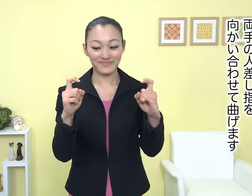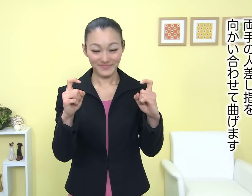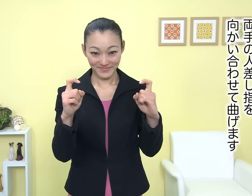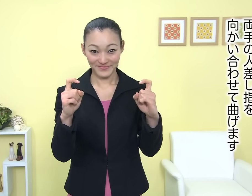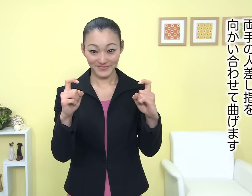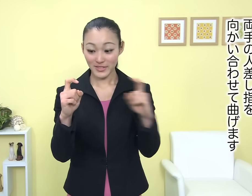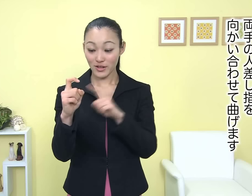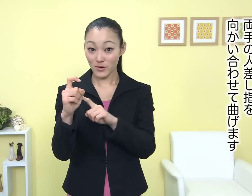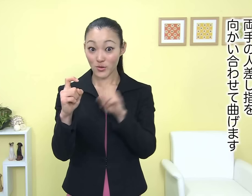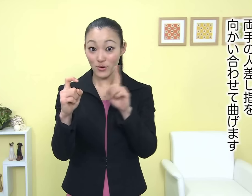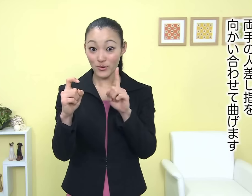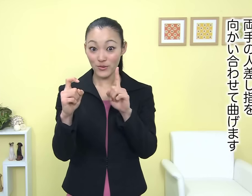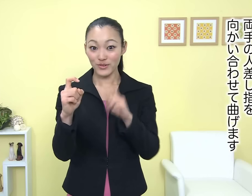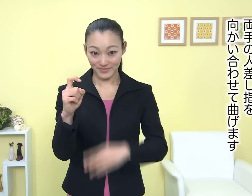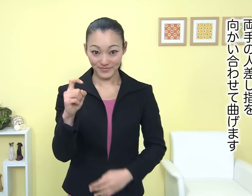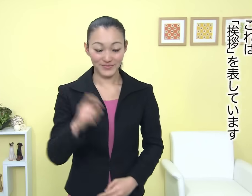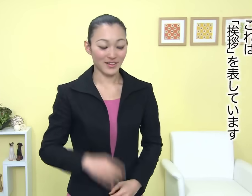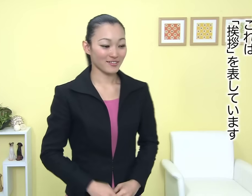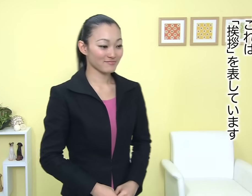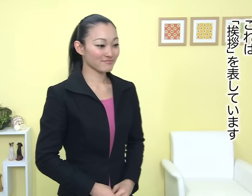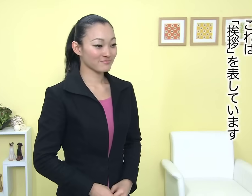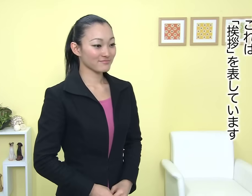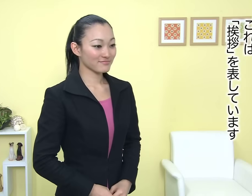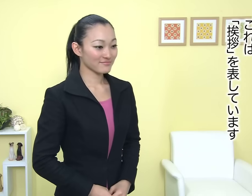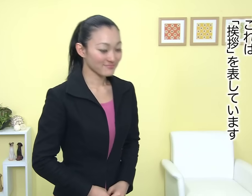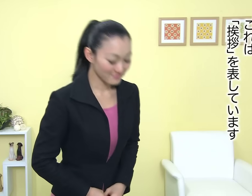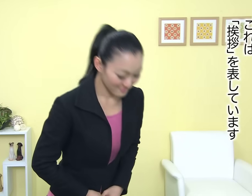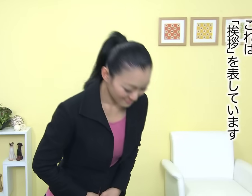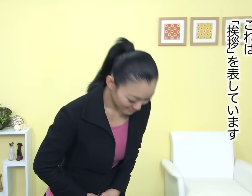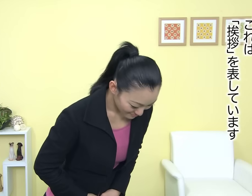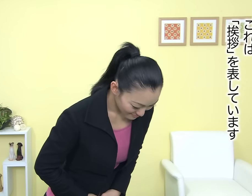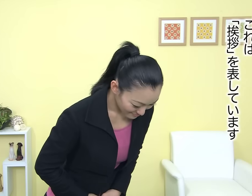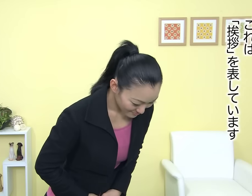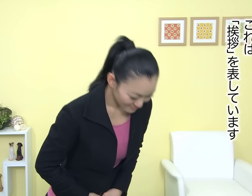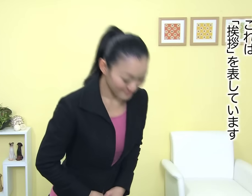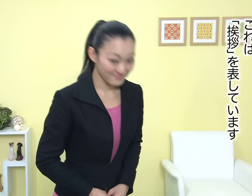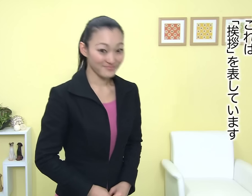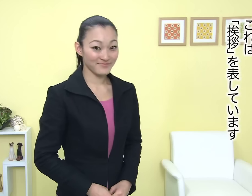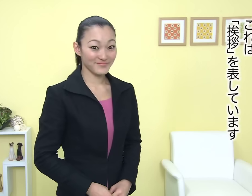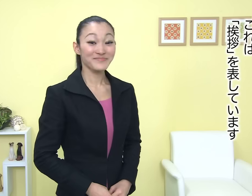合わせて曲げます。これは挨拶を表しています。